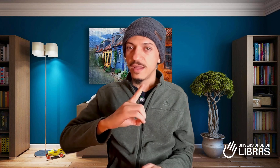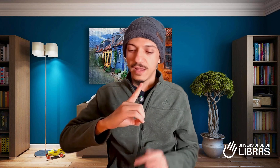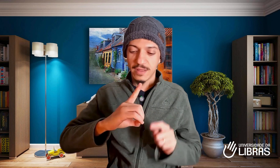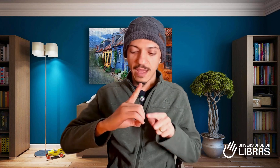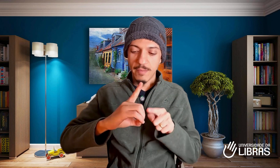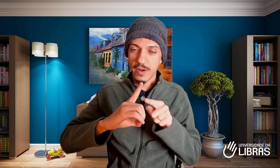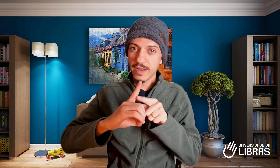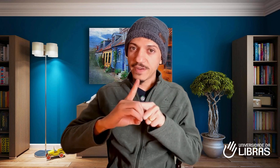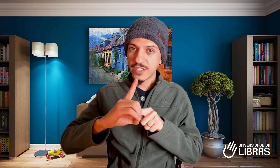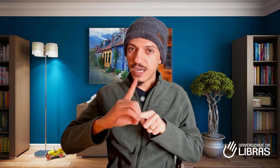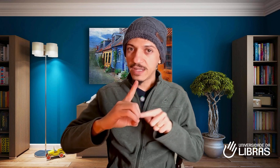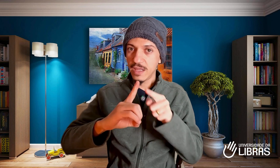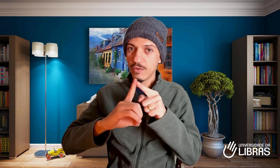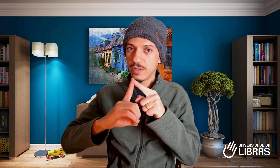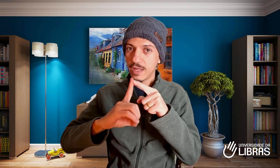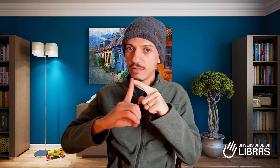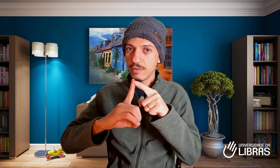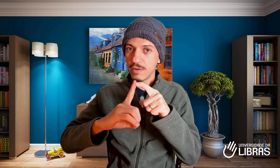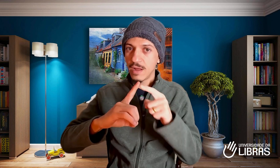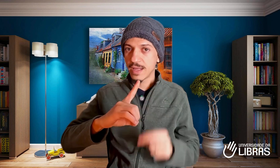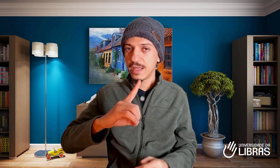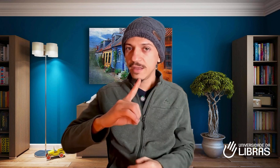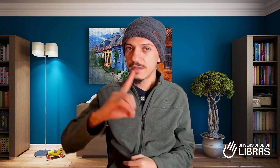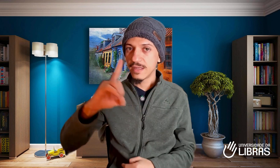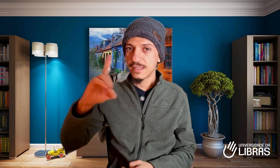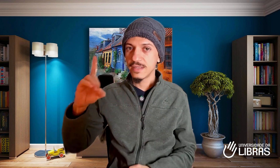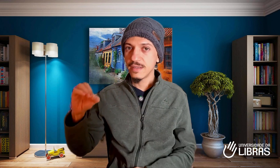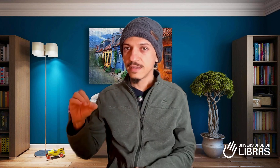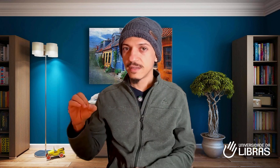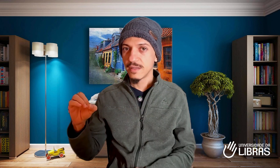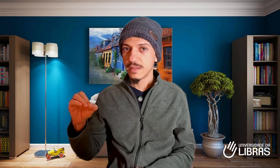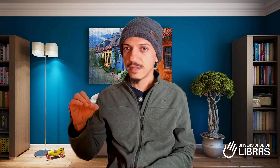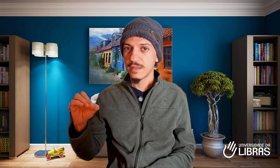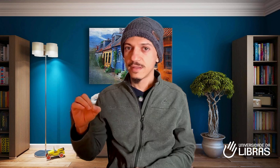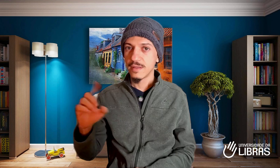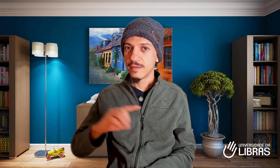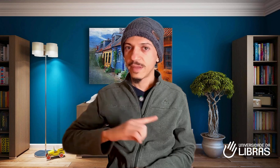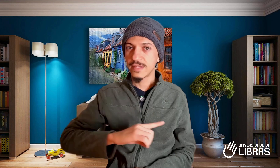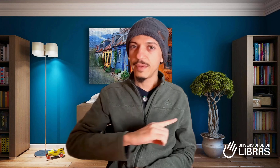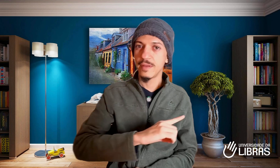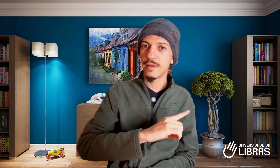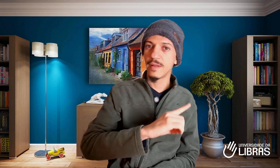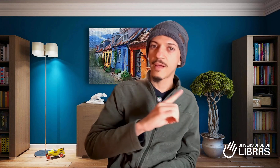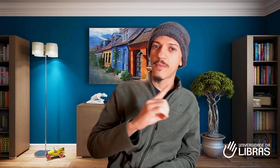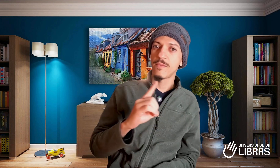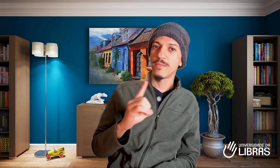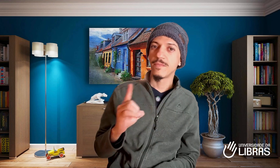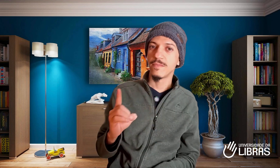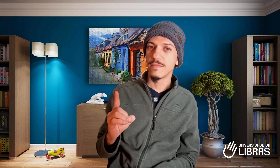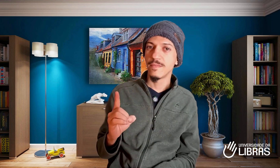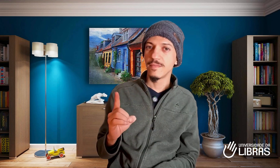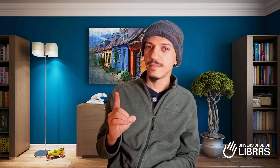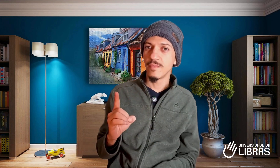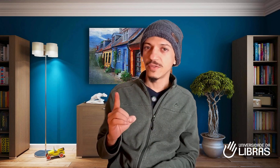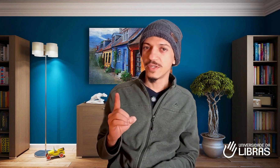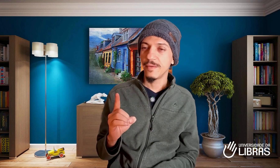tem a bolinha fechada e o dedo aqui, assim. Percebe? Bom dia.